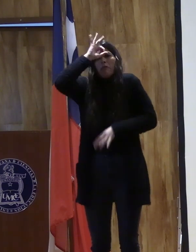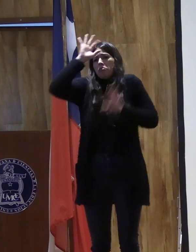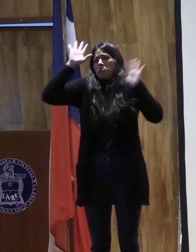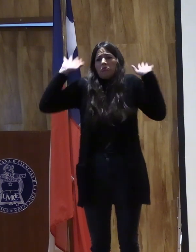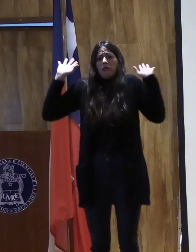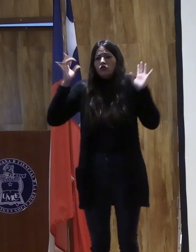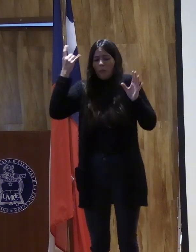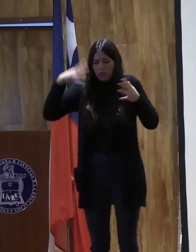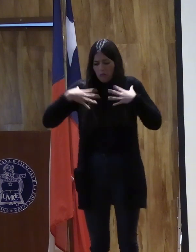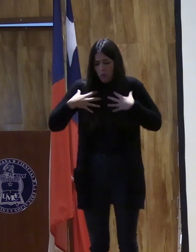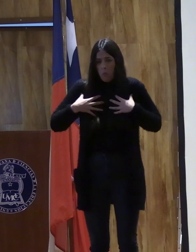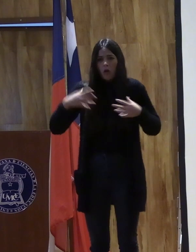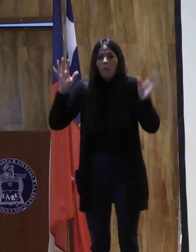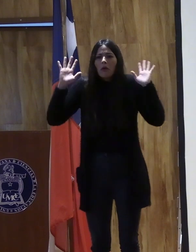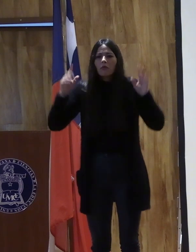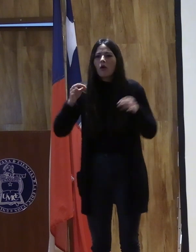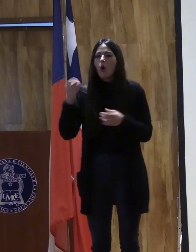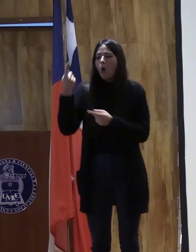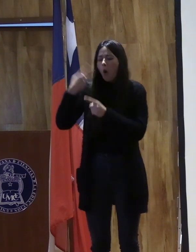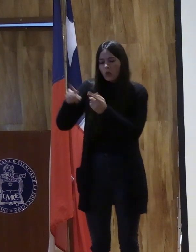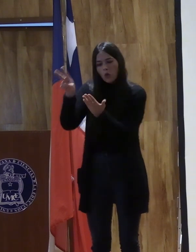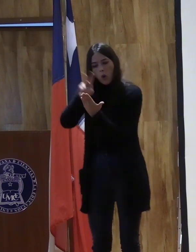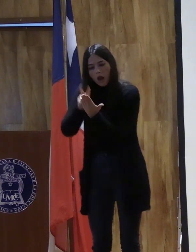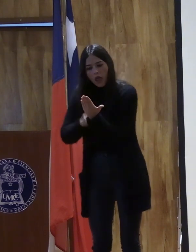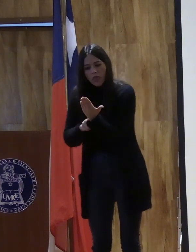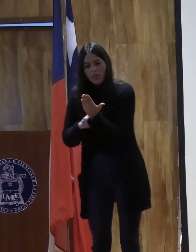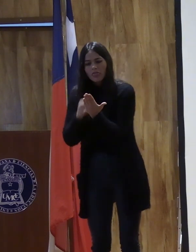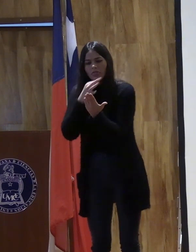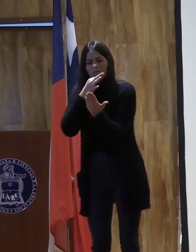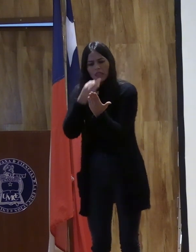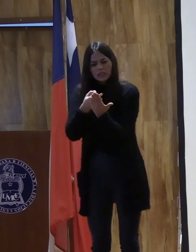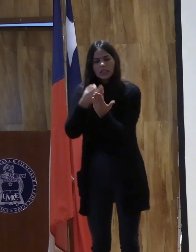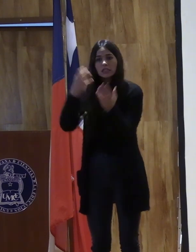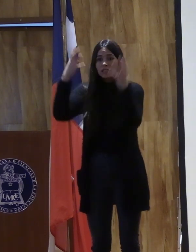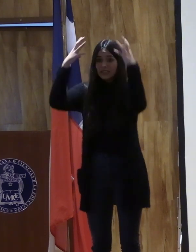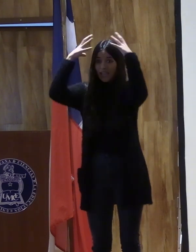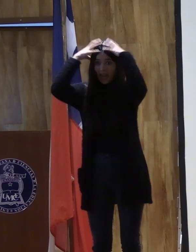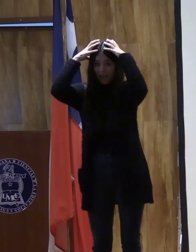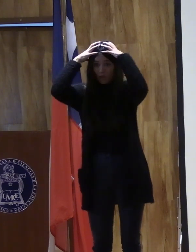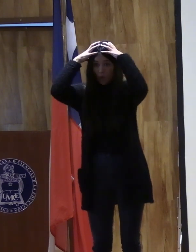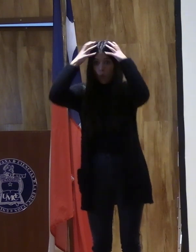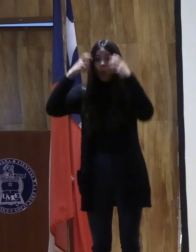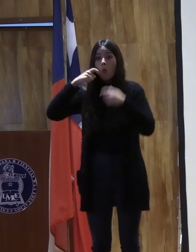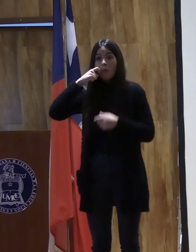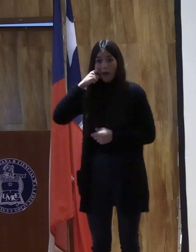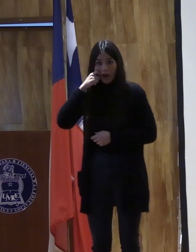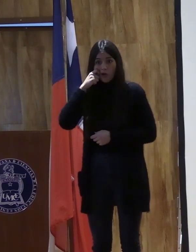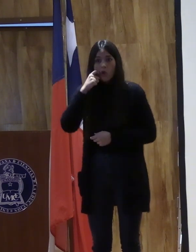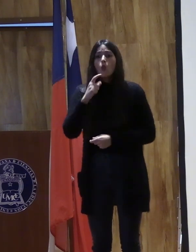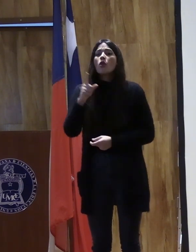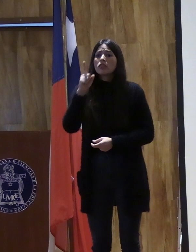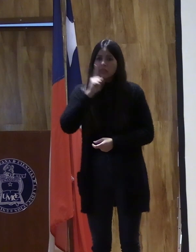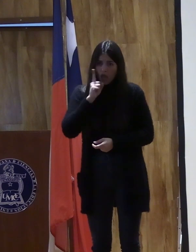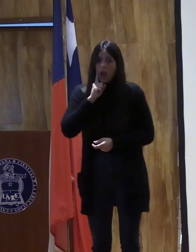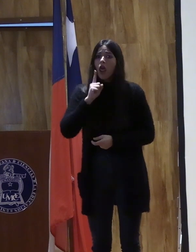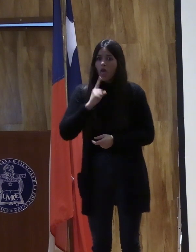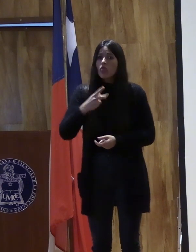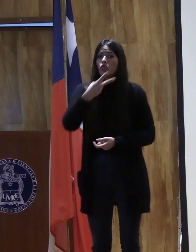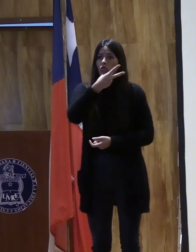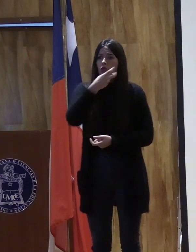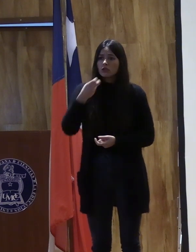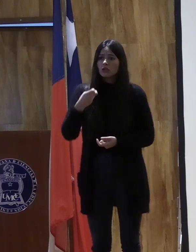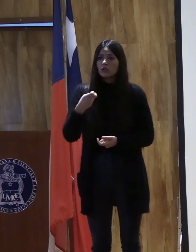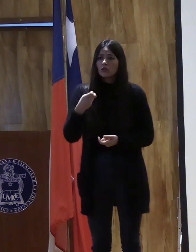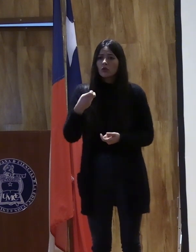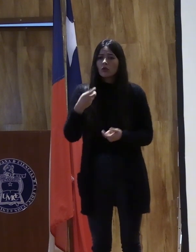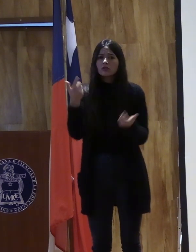dijo que el cerebro humano, los que tienen cerebro, tienen 200, como